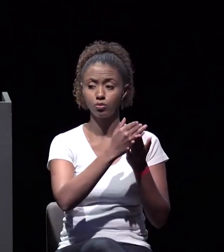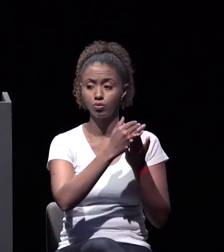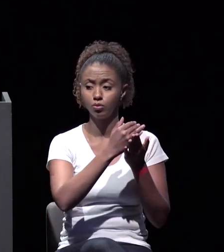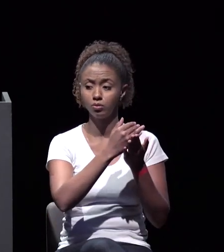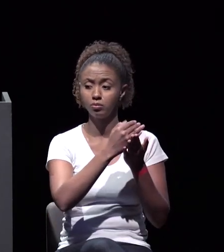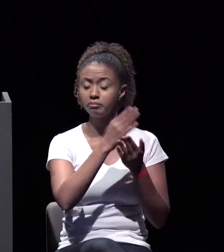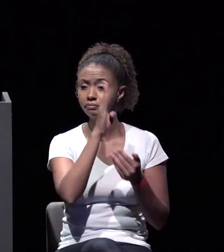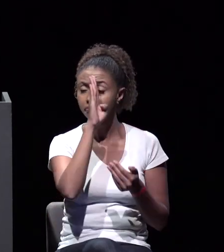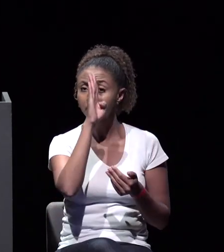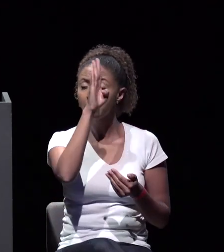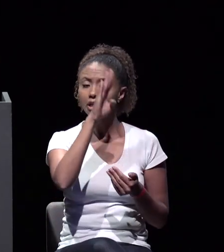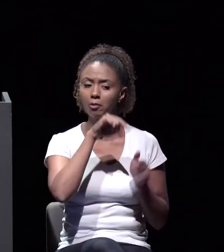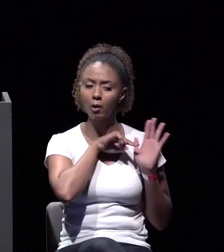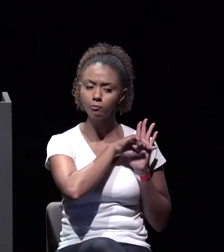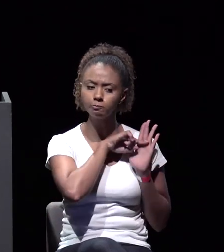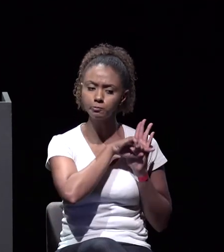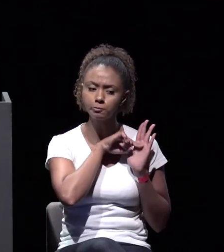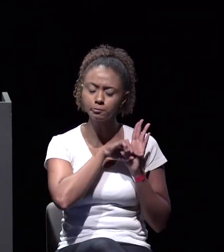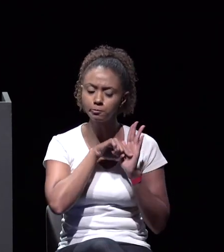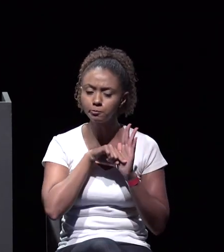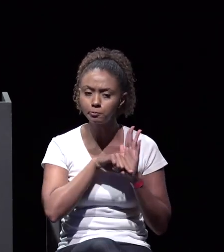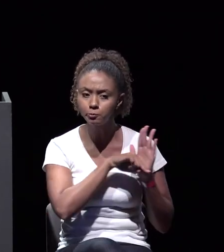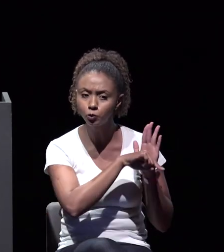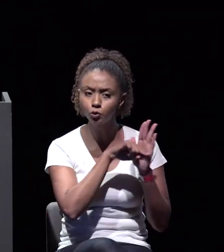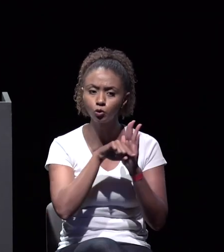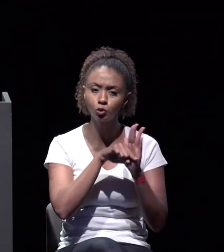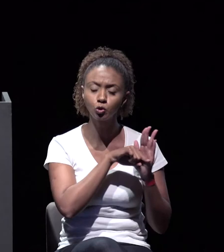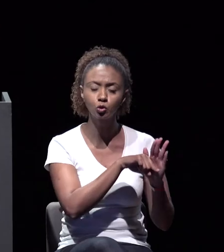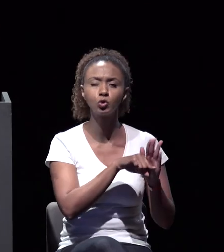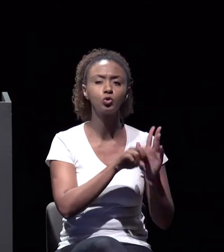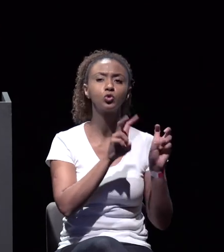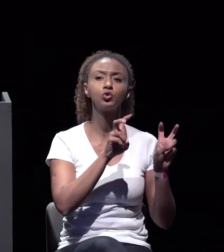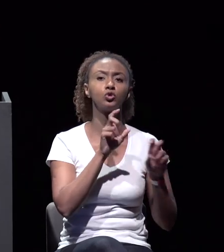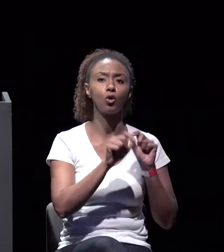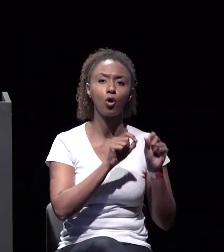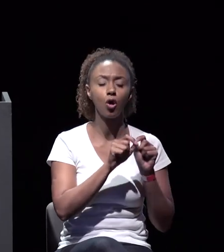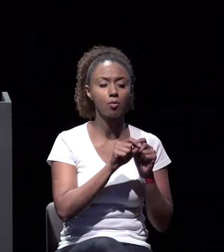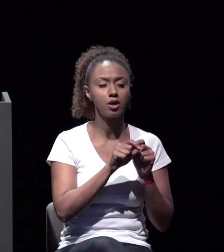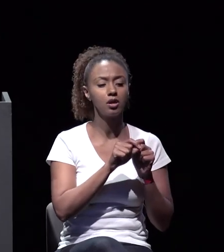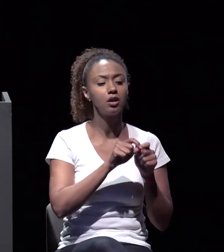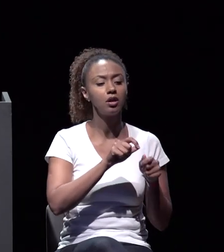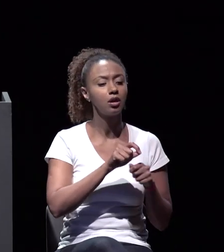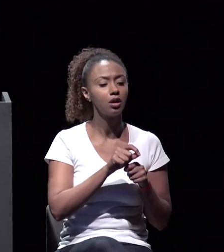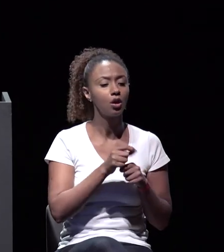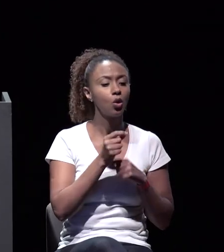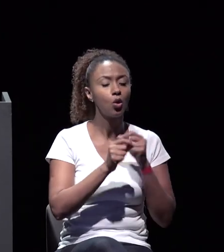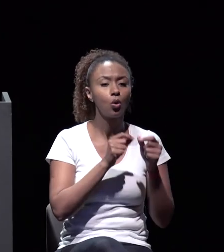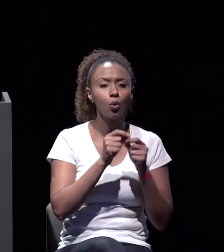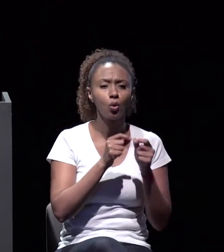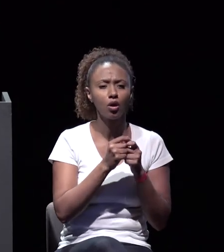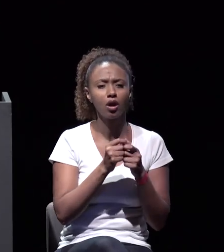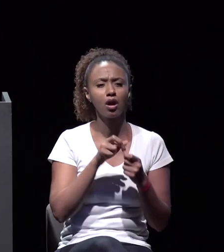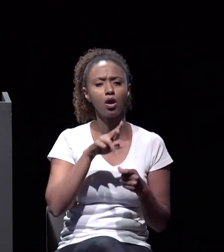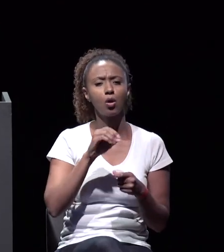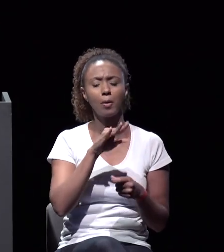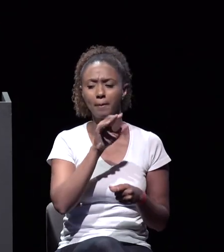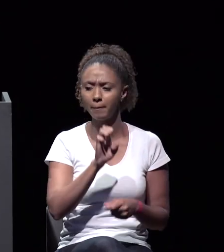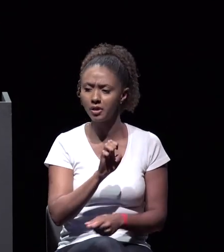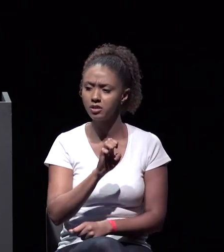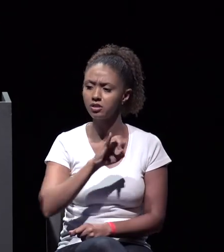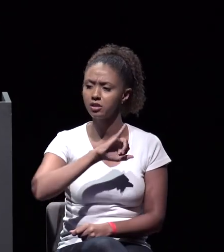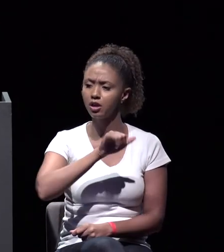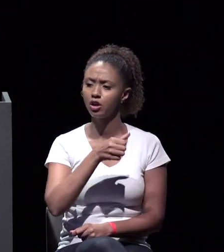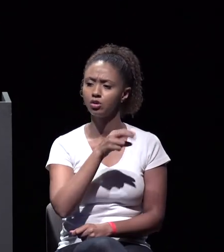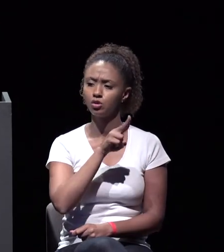fazer uma investigação sobre essa ambientação esse lugar do romance jubiabá então lhe ler jubiabá